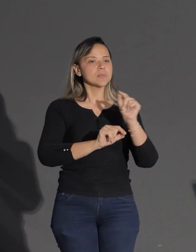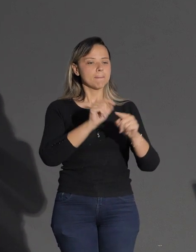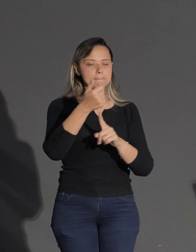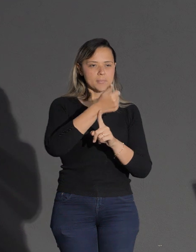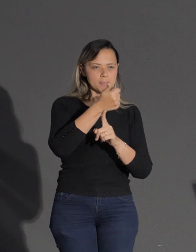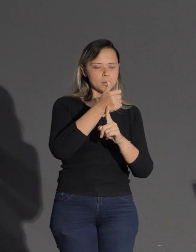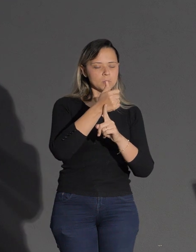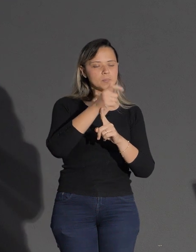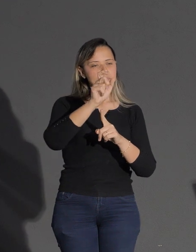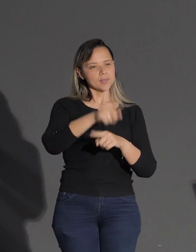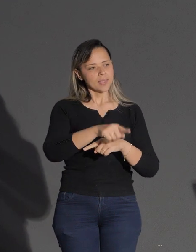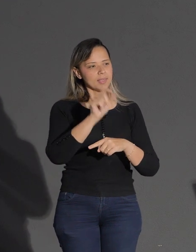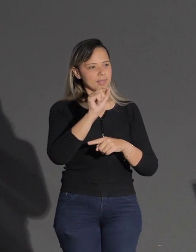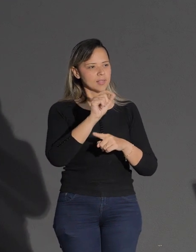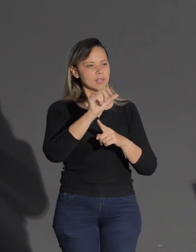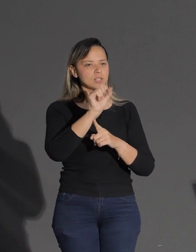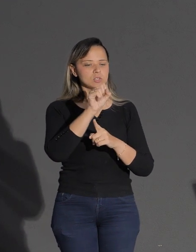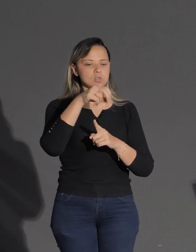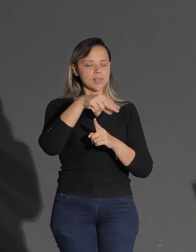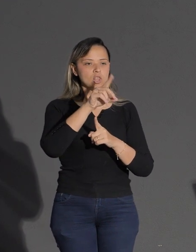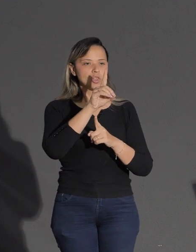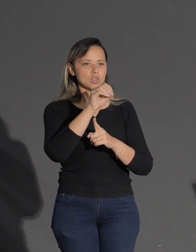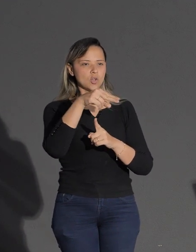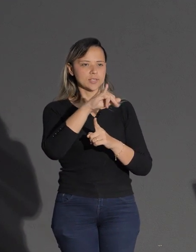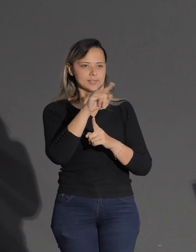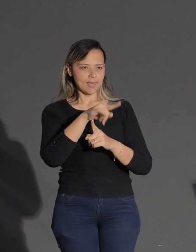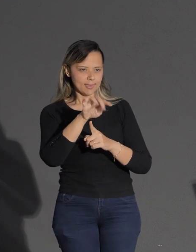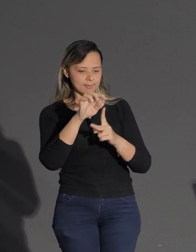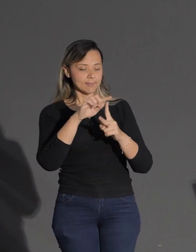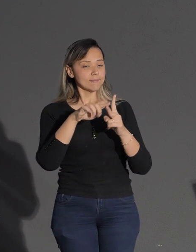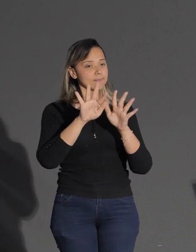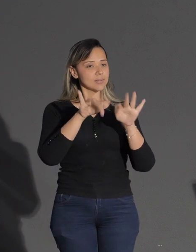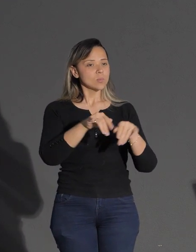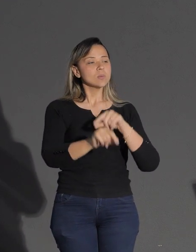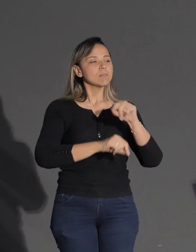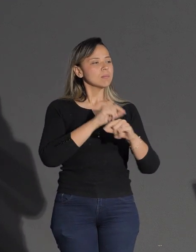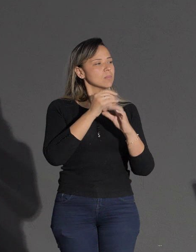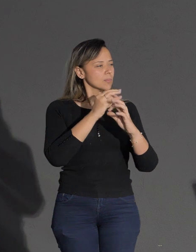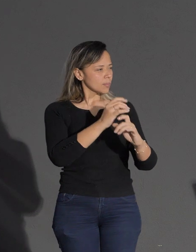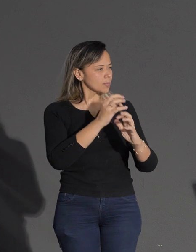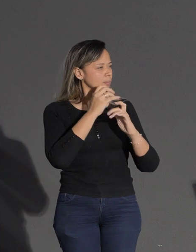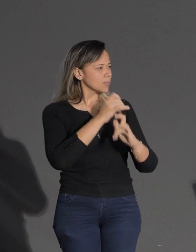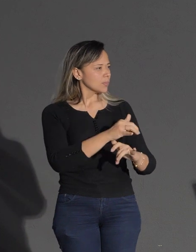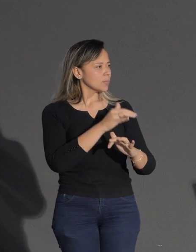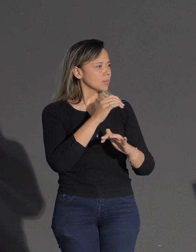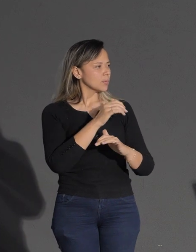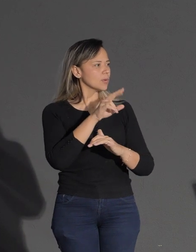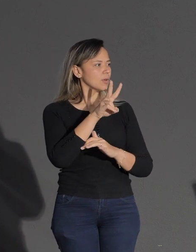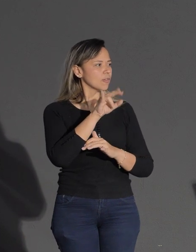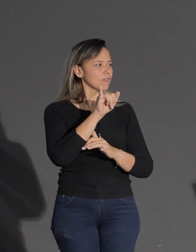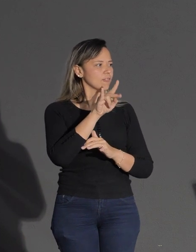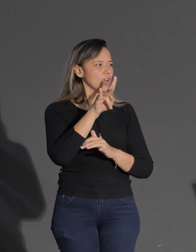primeiro movimento da sonata de Donizetti e, para finalizar, um movimento da sonata de